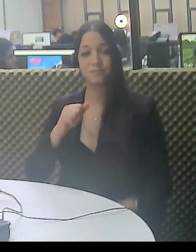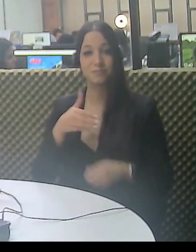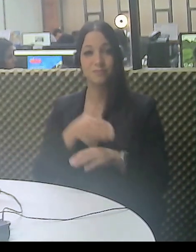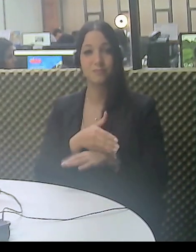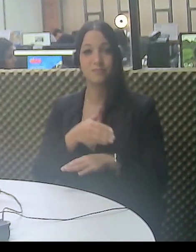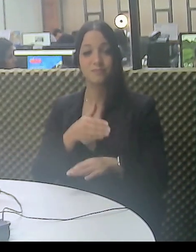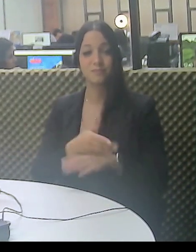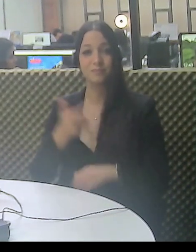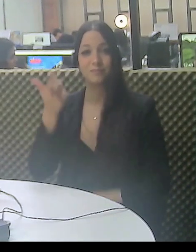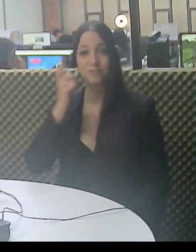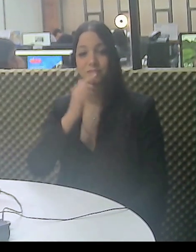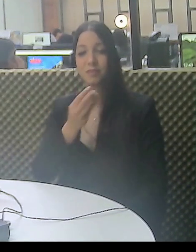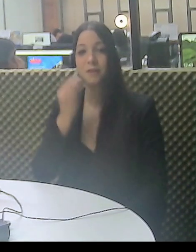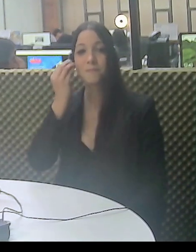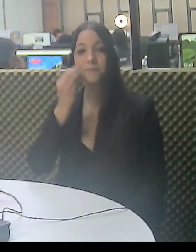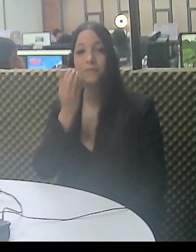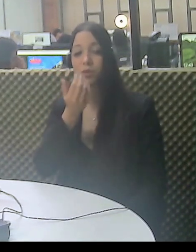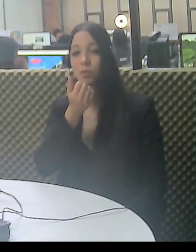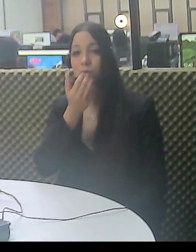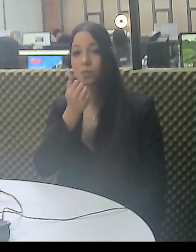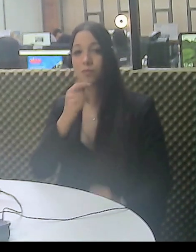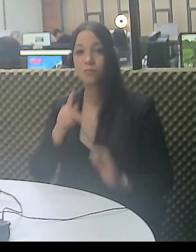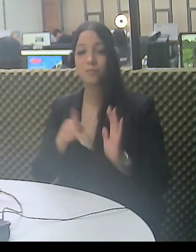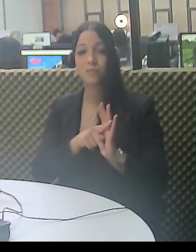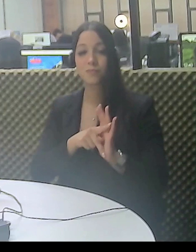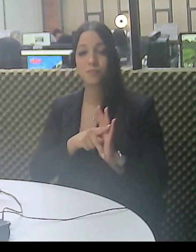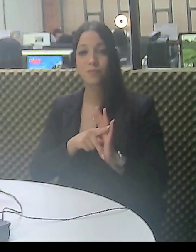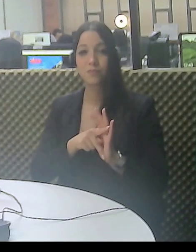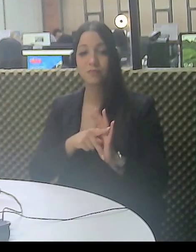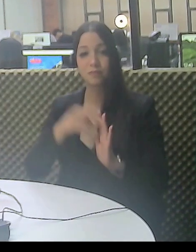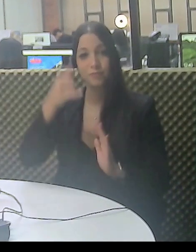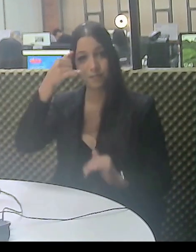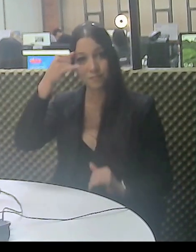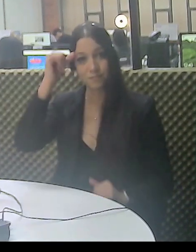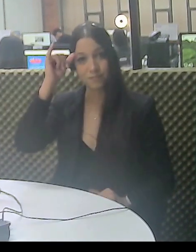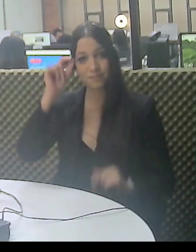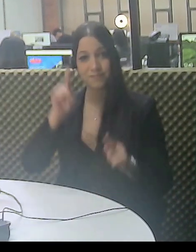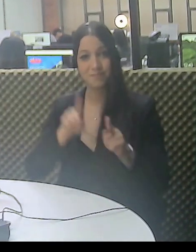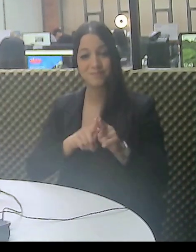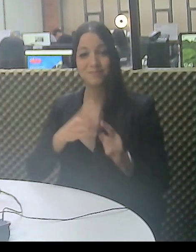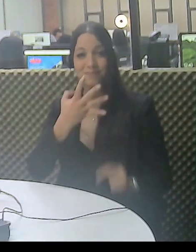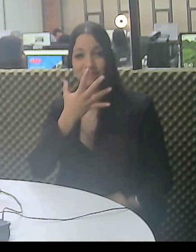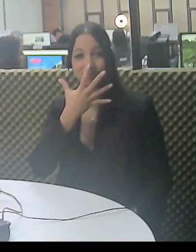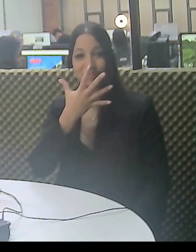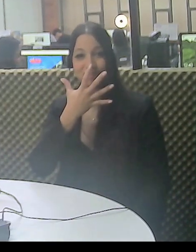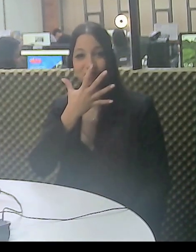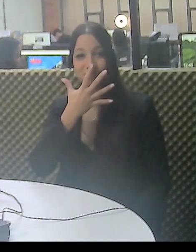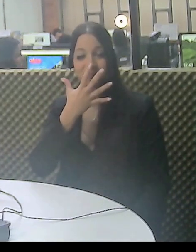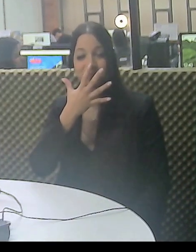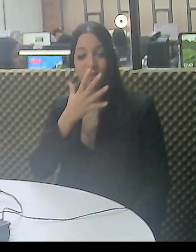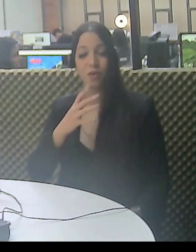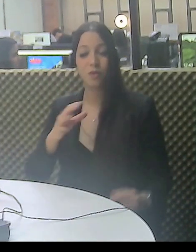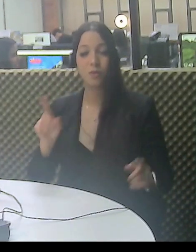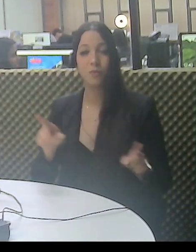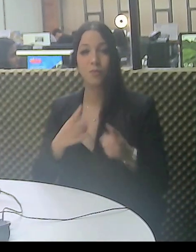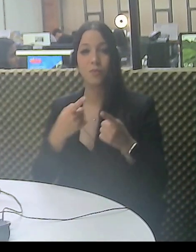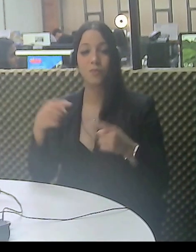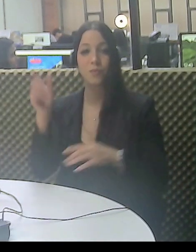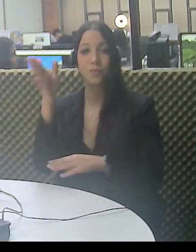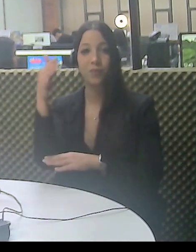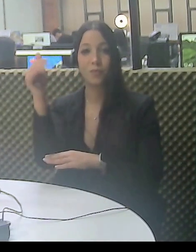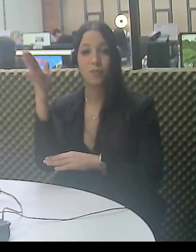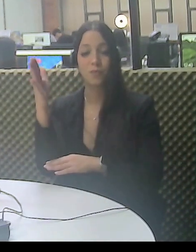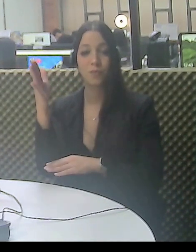participantes puderam degustar de pratos típicos da zona rural de Uberlândia, além de apreciar a apresentação do hino nacional tocado na